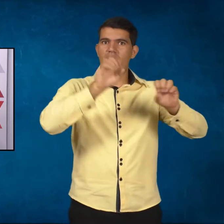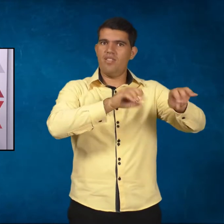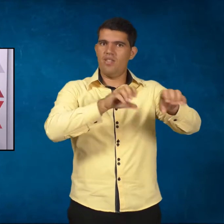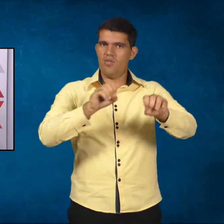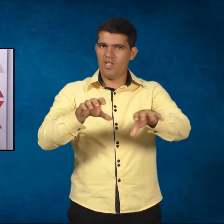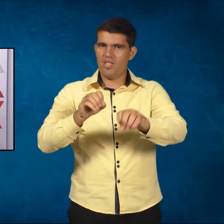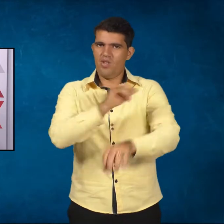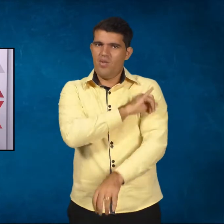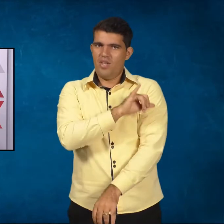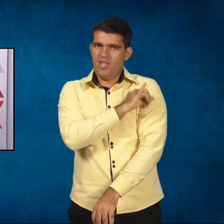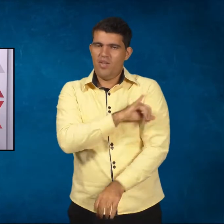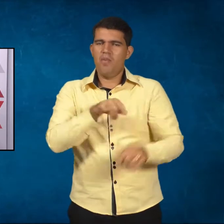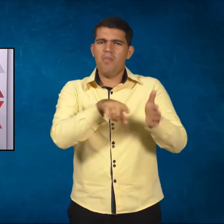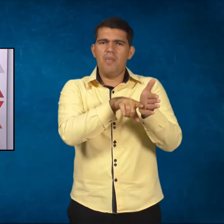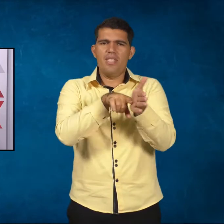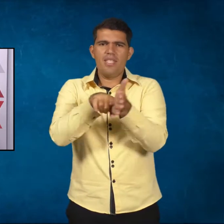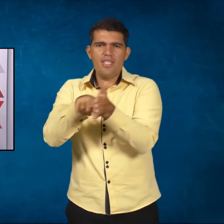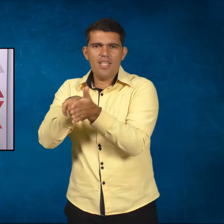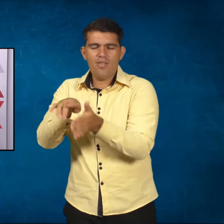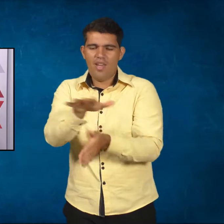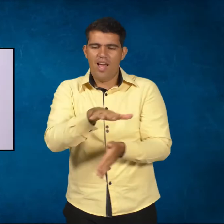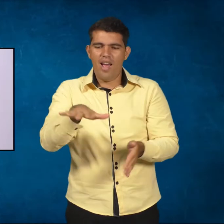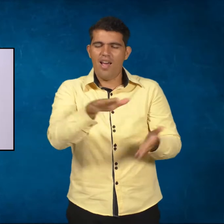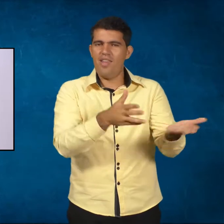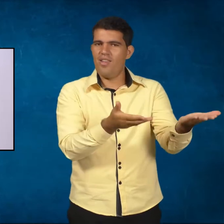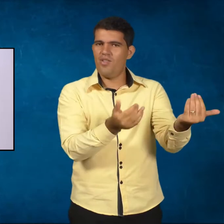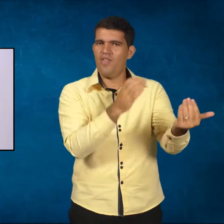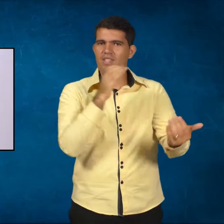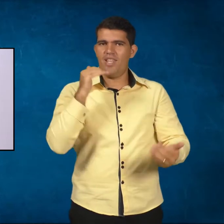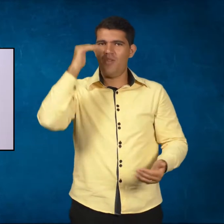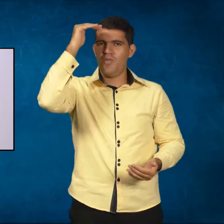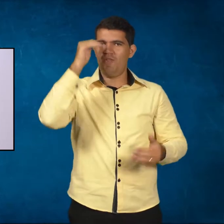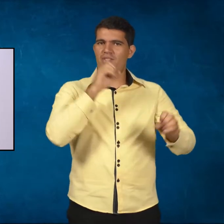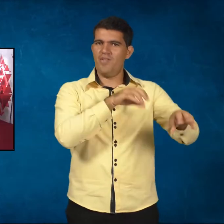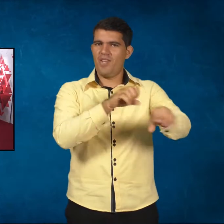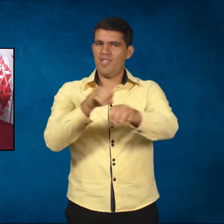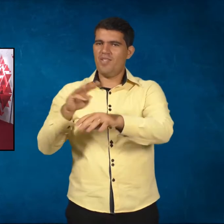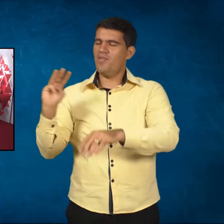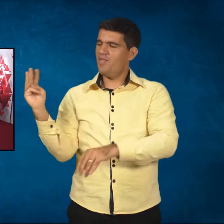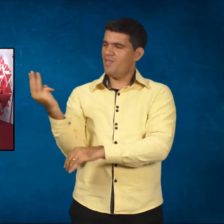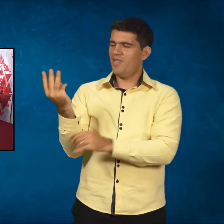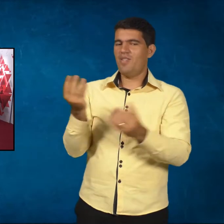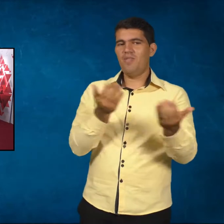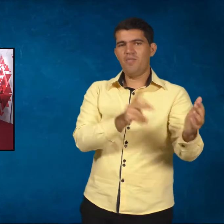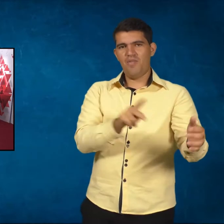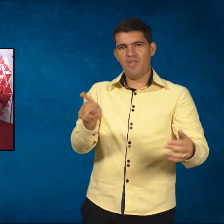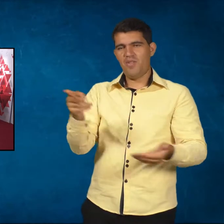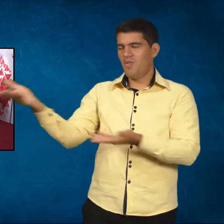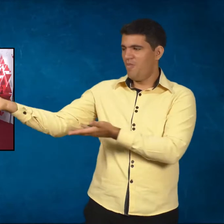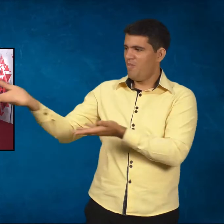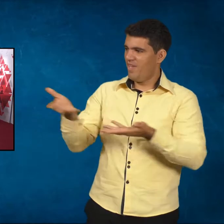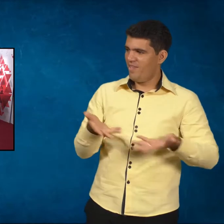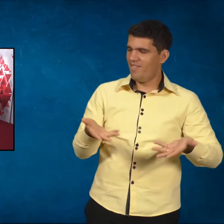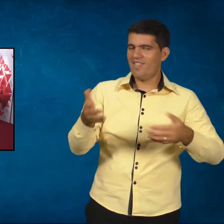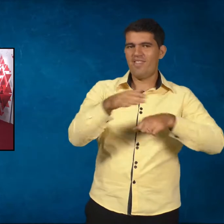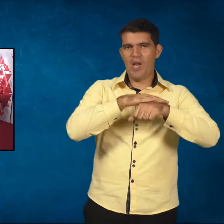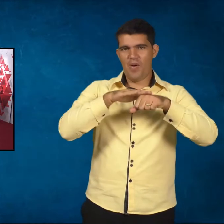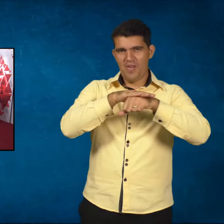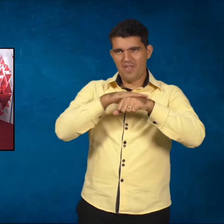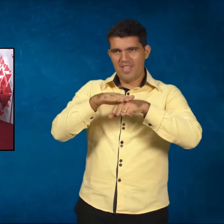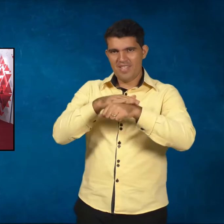janeiro pesquisadora na área de educação de jovens e adultos todos vocês três professores muito bem vindos ao nosso